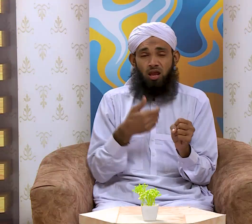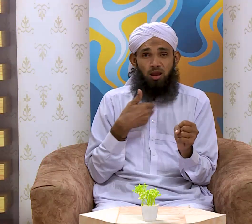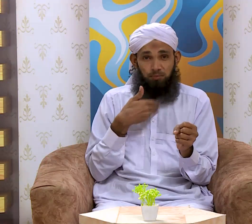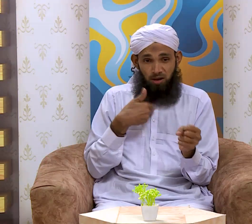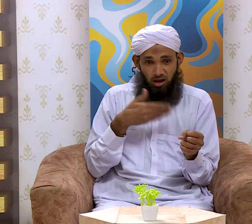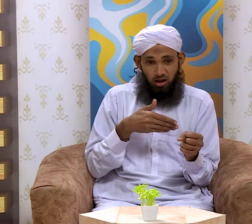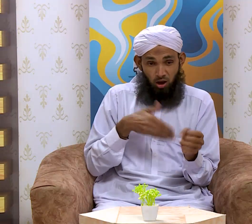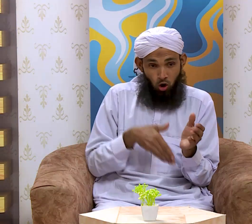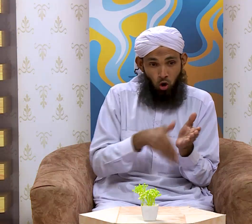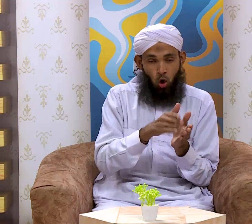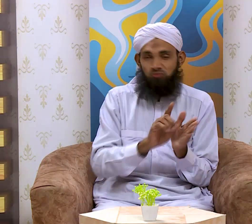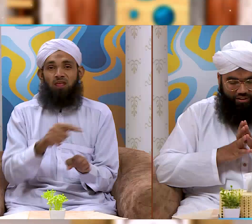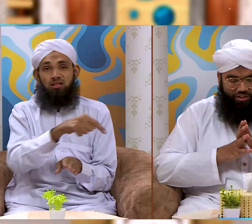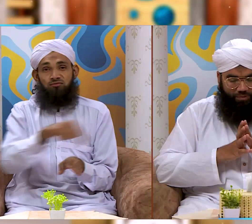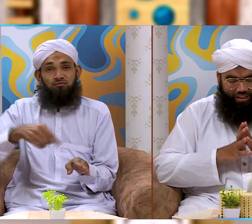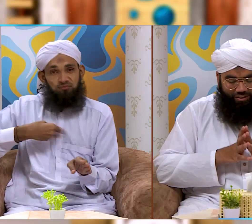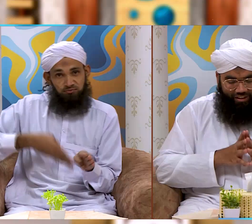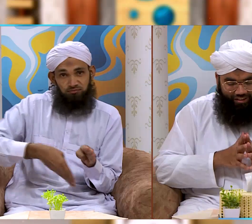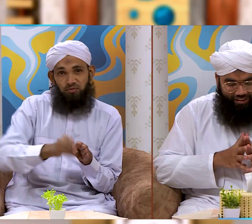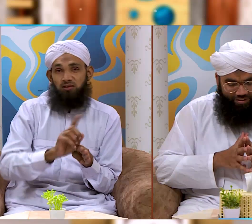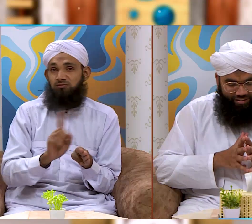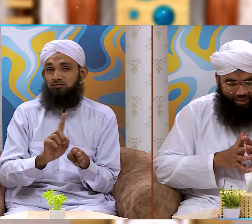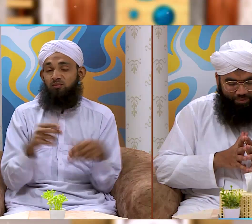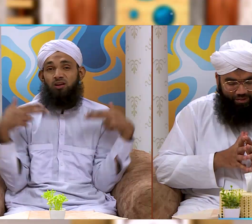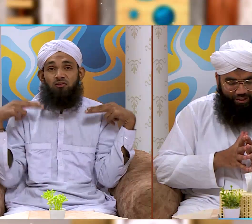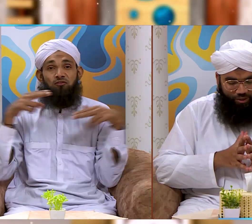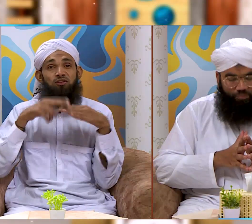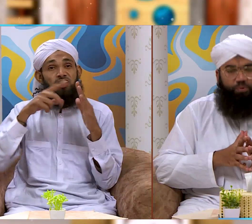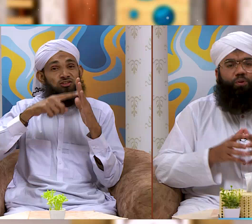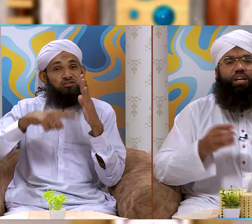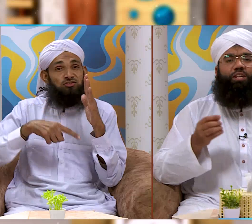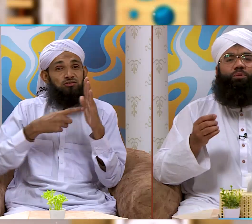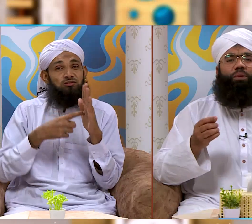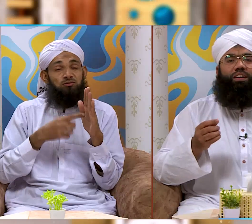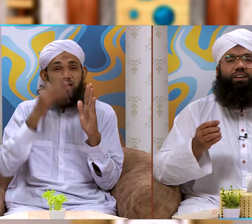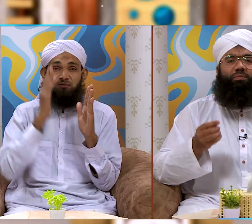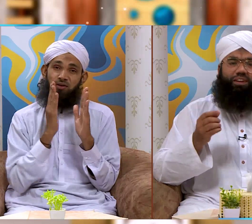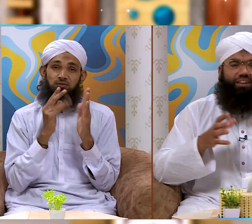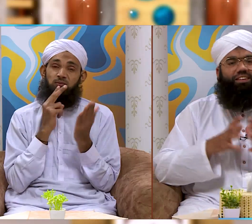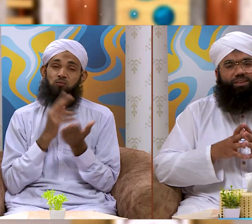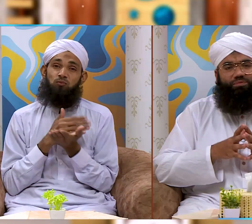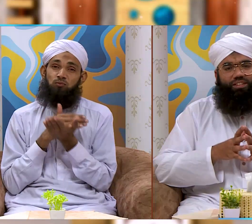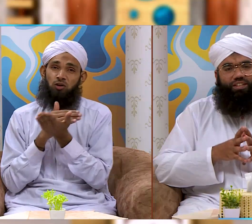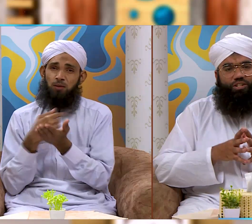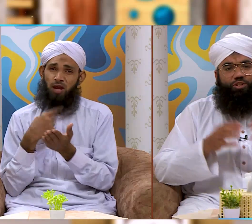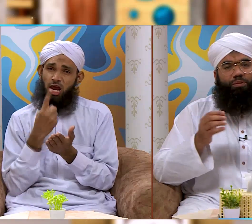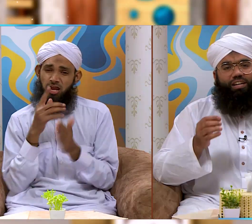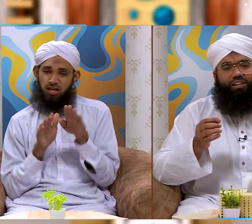میں نہیں بڑھ سکتا۔ جبریل ٹھہر کر سدرہ پر بولے جو بڑے ہم ایک قدم، جبریل ٹھہر